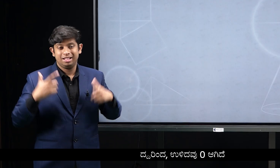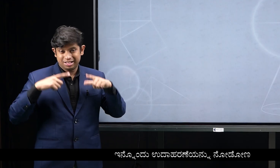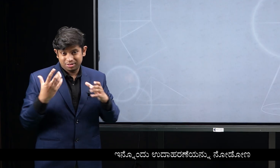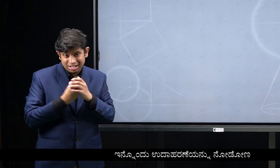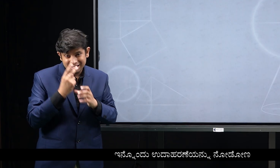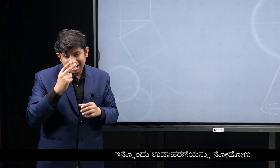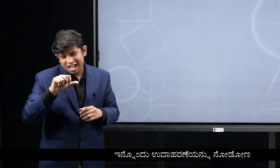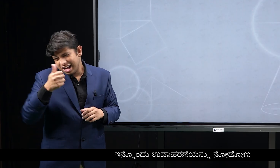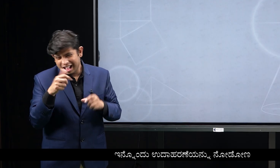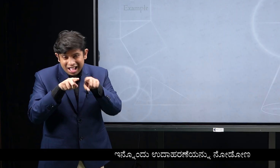ಇನ್ನೊಂದು ಉದಾಹರಣೆಯನ್ನ ನೋಡೋಣ.